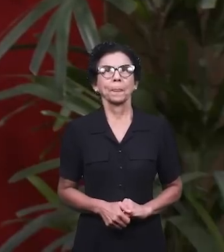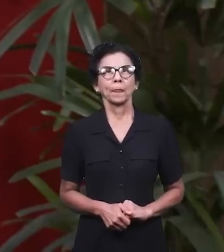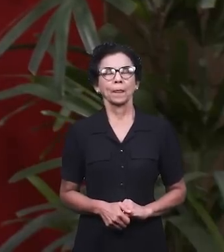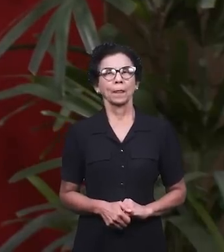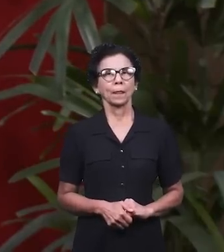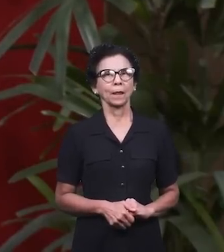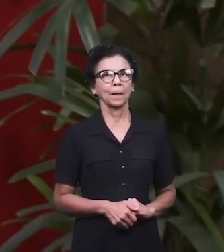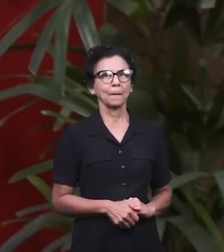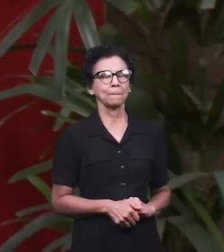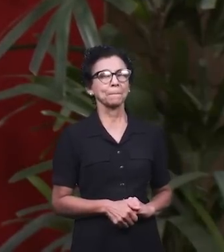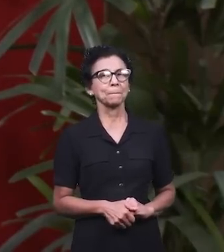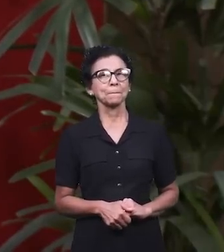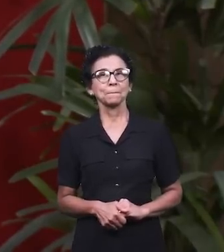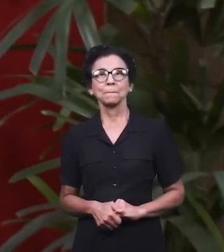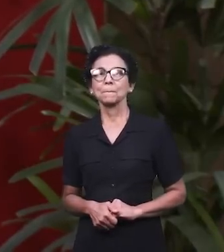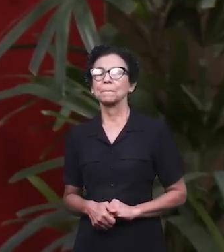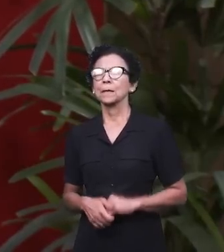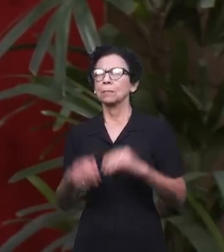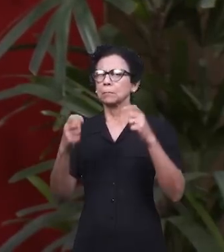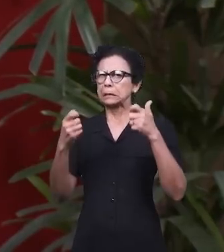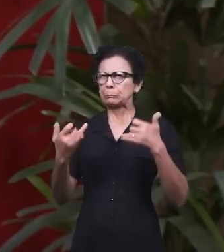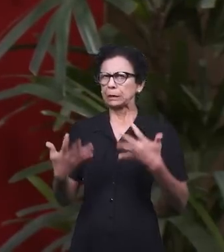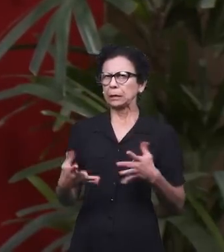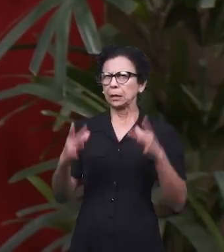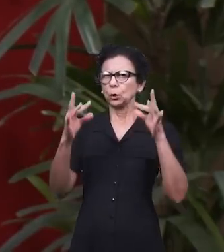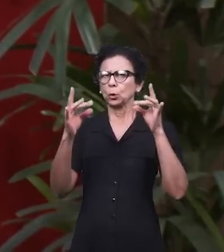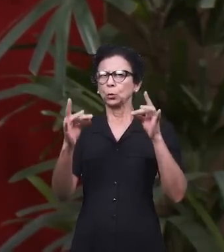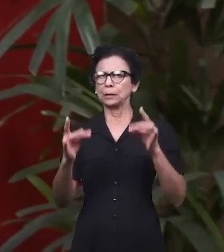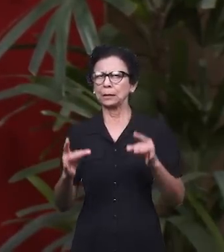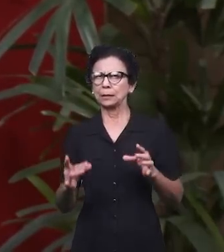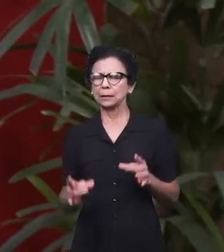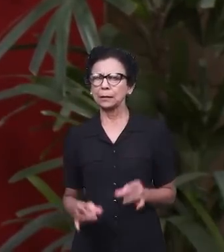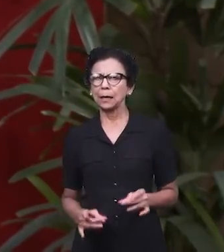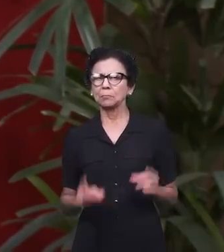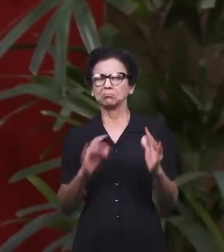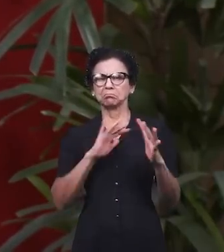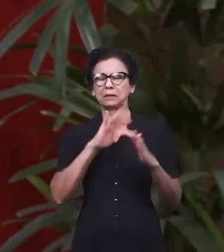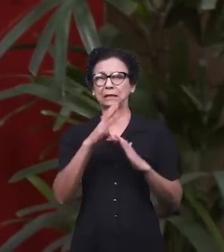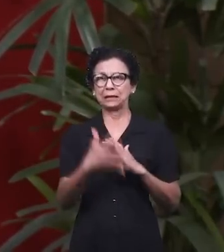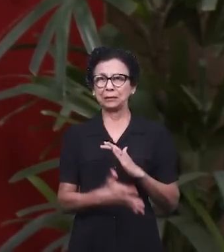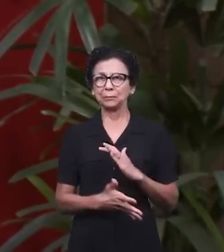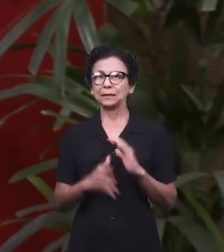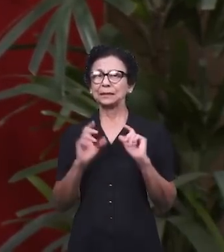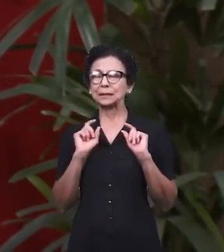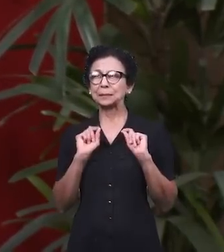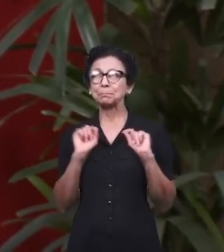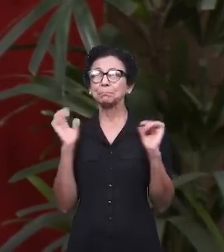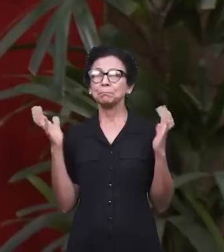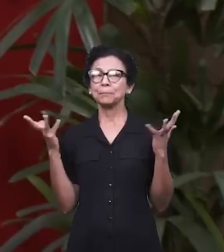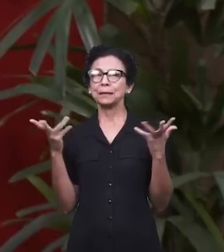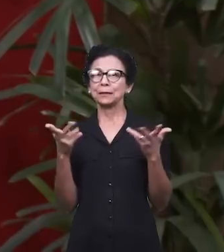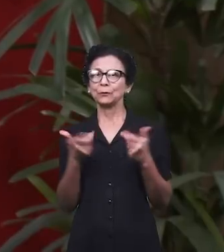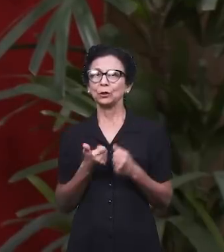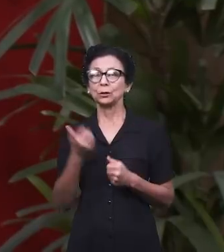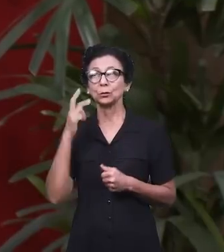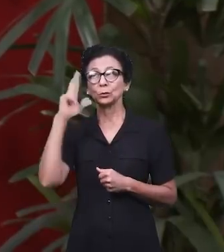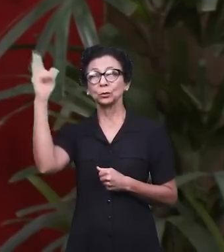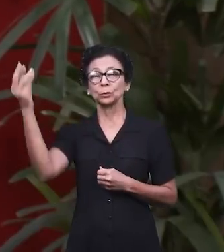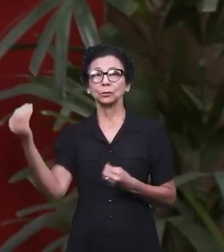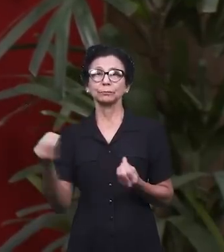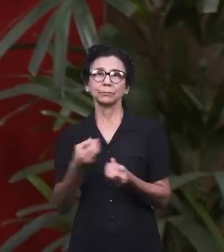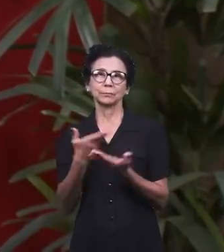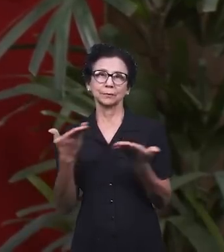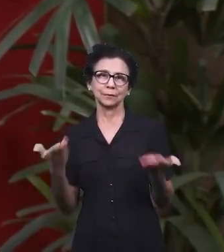Então, para que a gente possa começar a explicar melhor o que é essa língua tão maravilhosa que o Senhor nos deu, nós estamos aqui com os